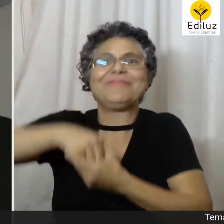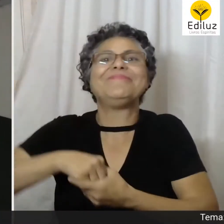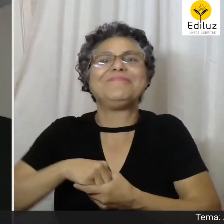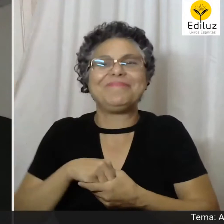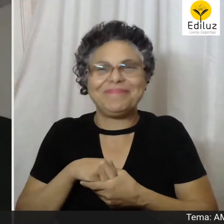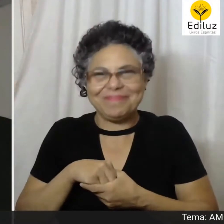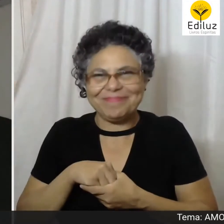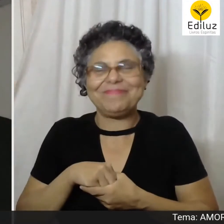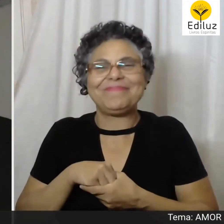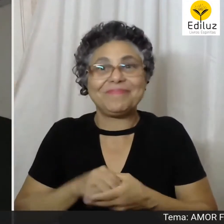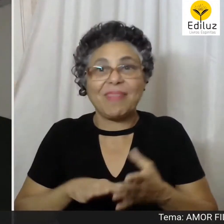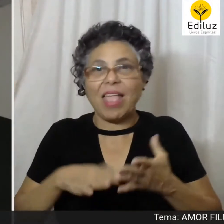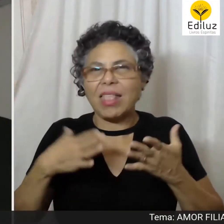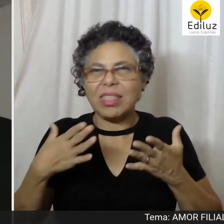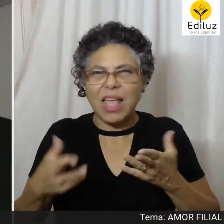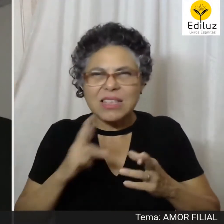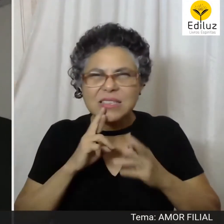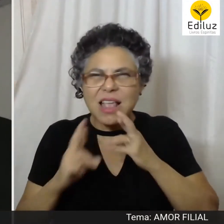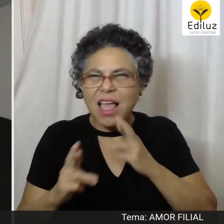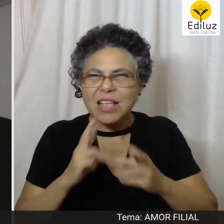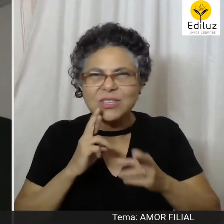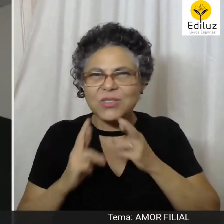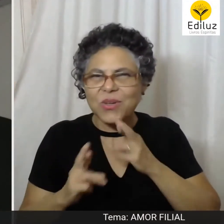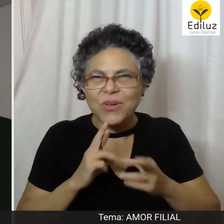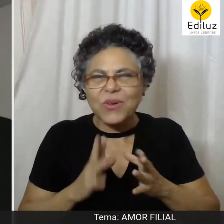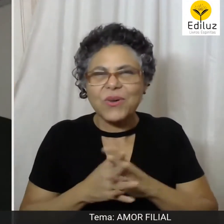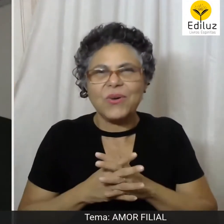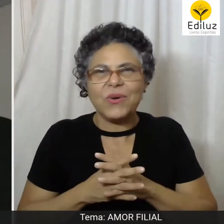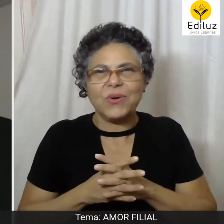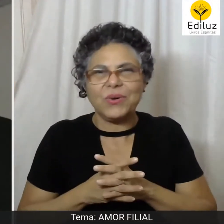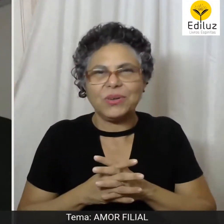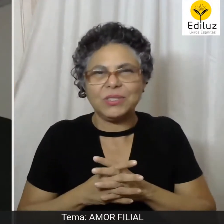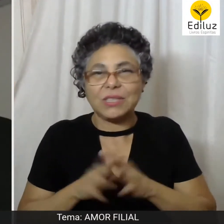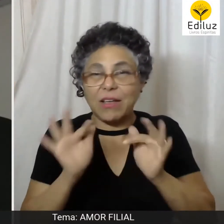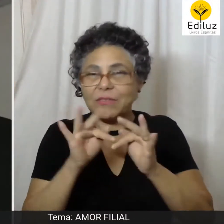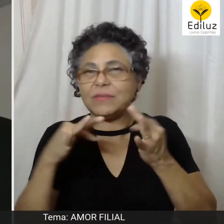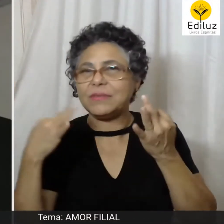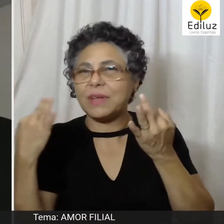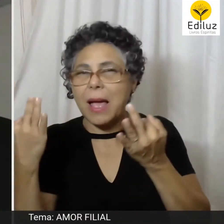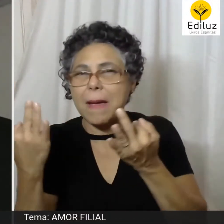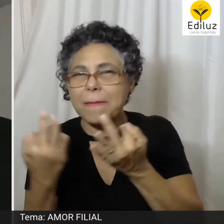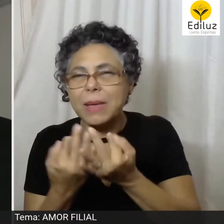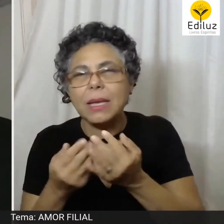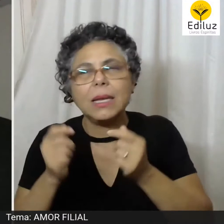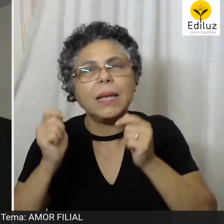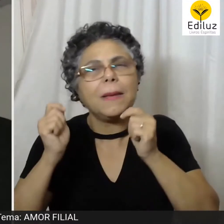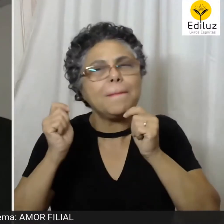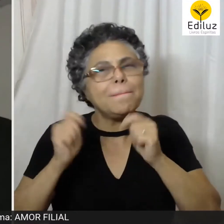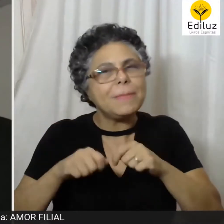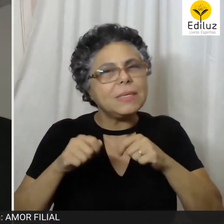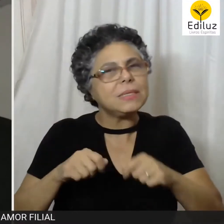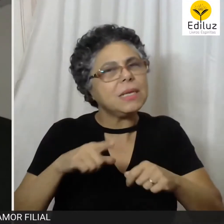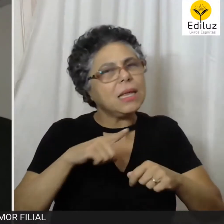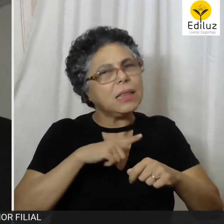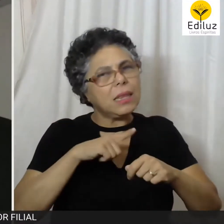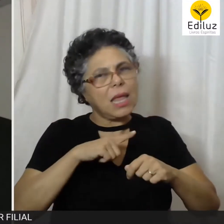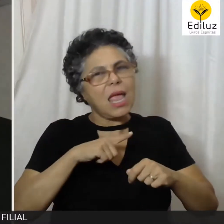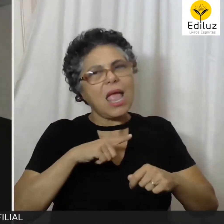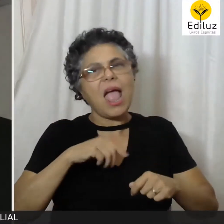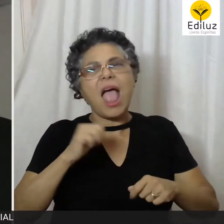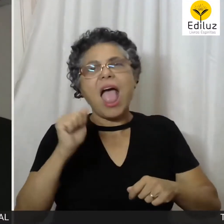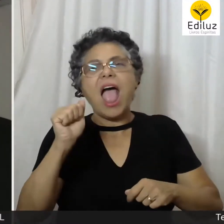Então, assim, essas relações no sistema familiar precisam considerar a autonomia